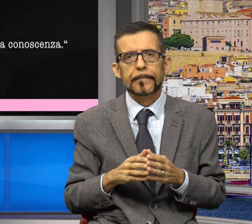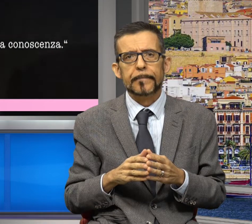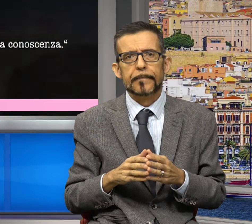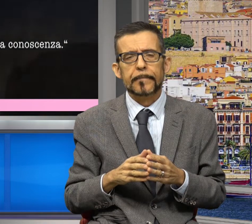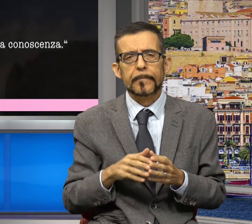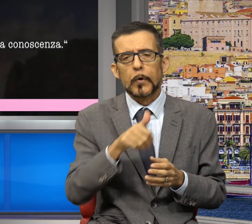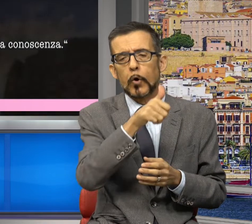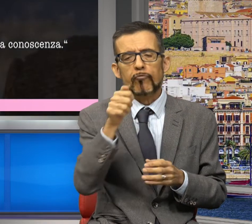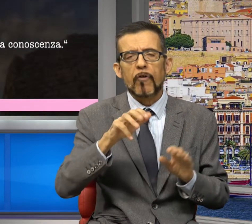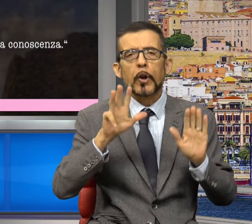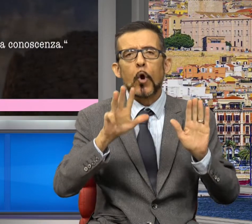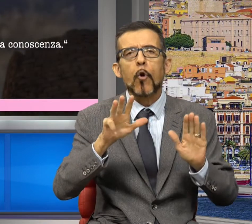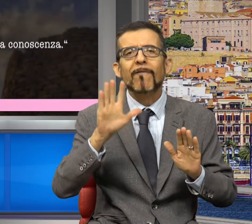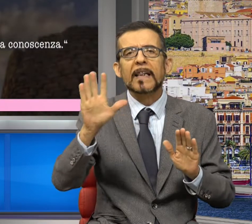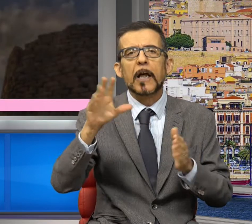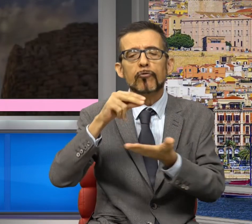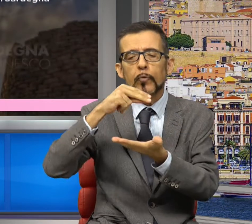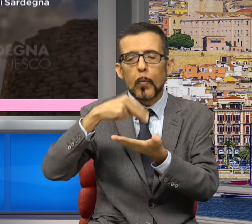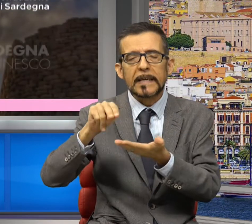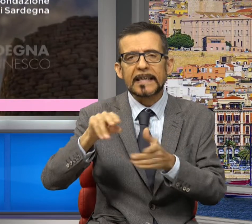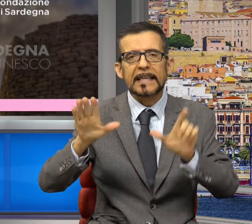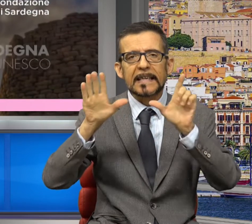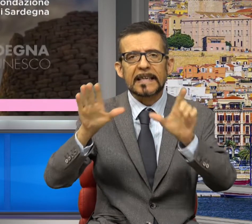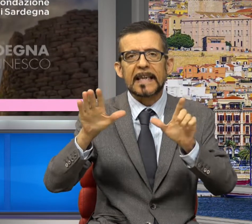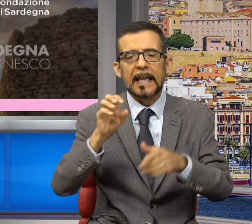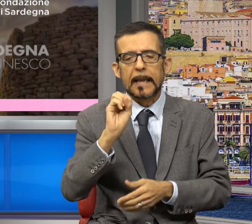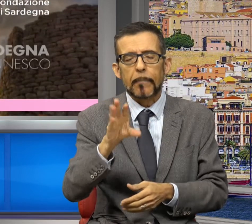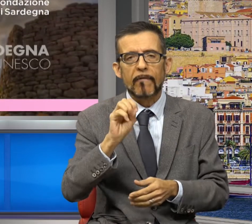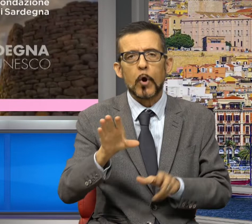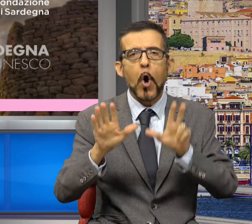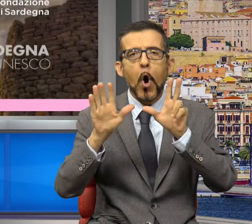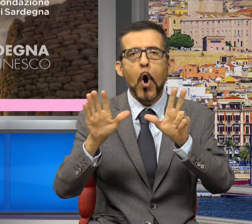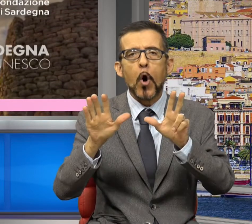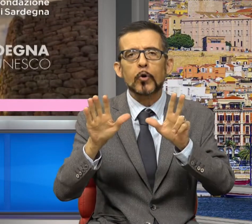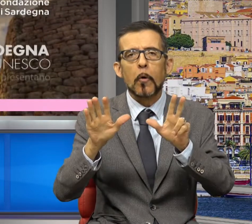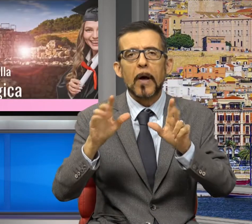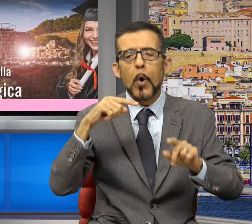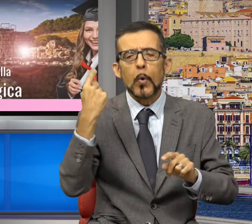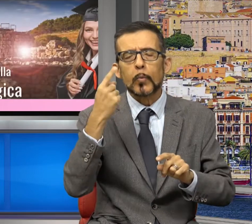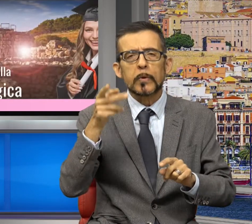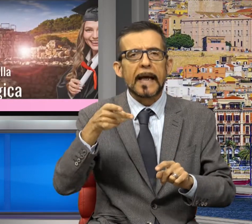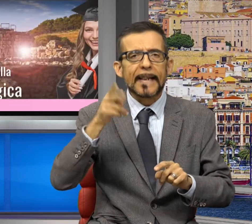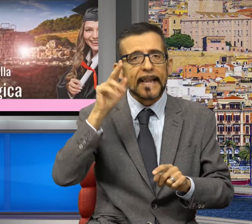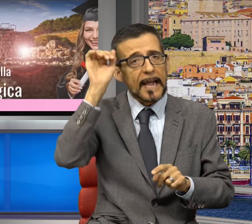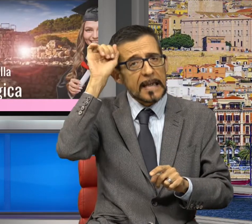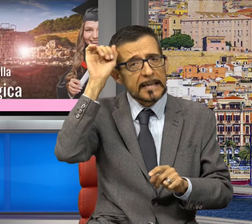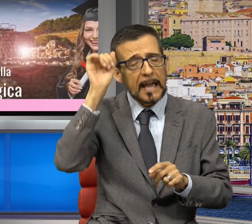195 iscritti, 7 docenti, 8 materie, tutta la Sardegna rappresentata e 11 studenti premiati. Sono questi i